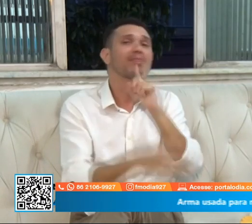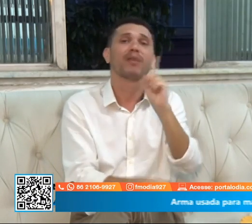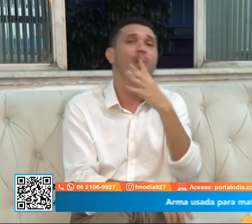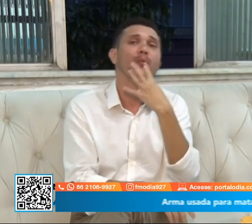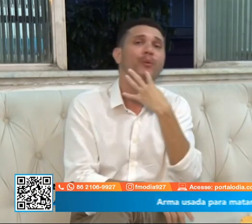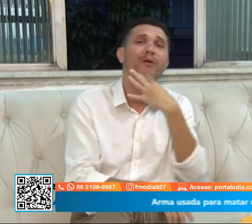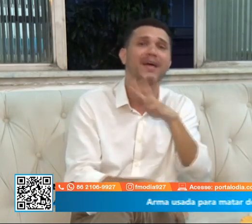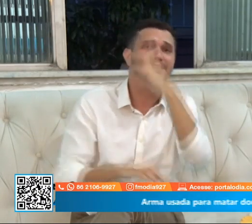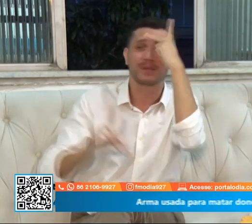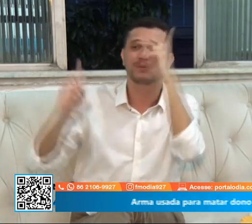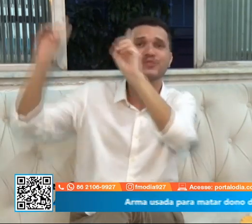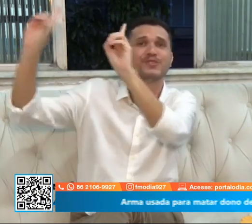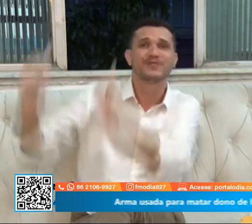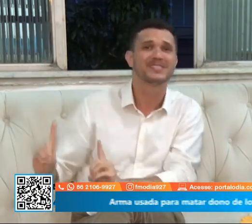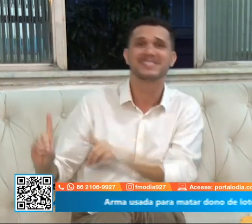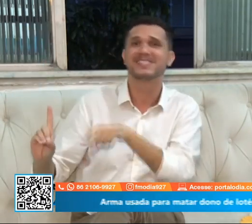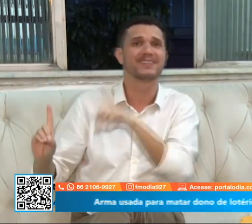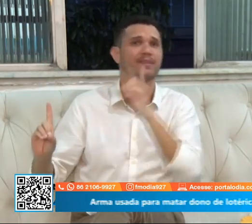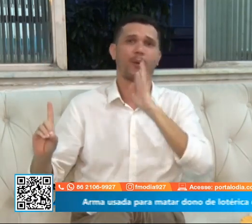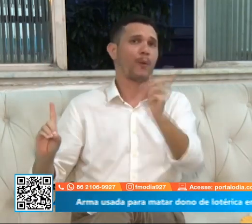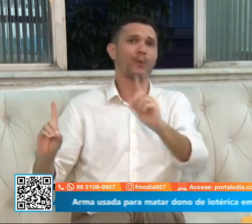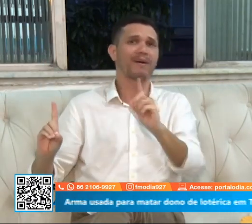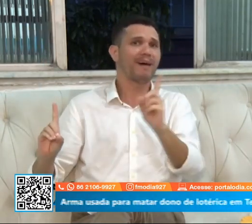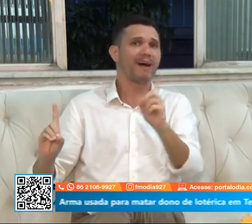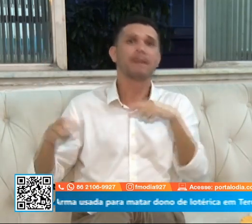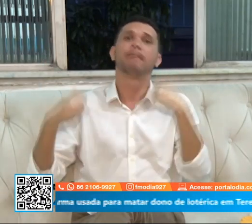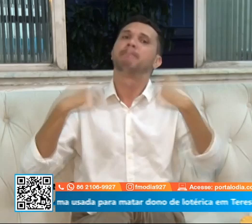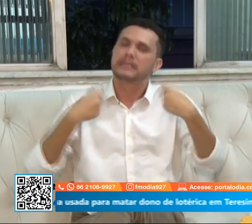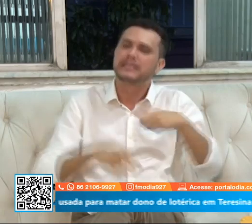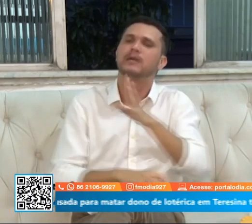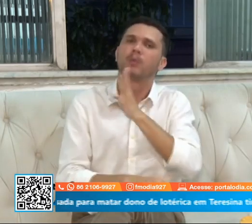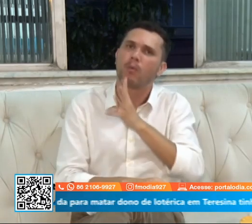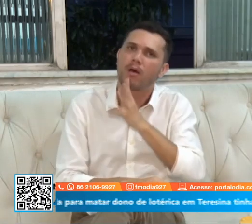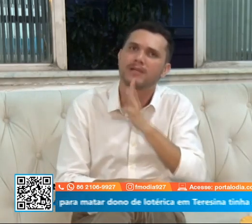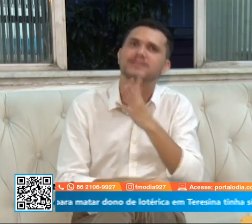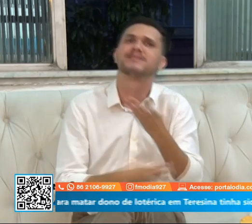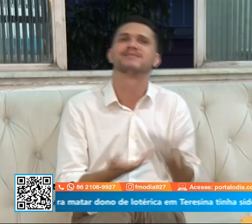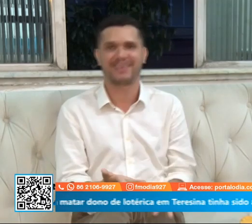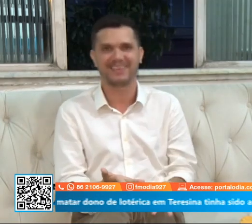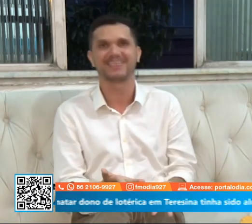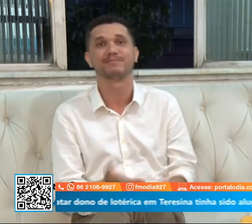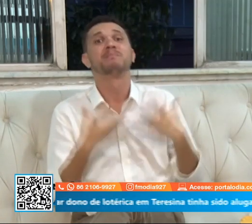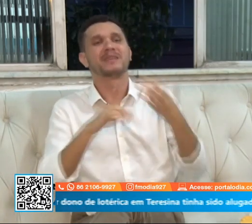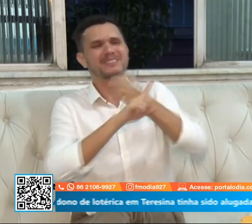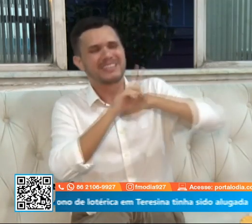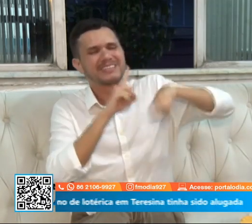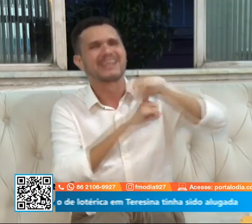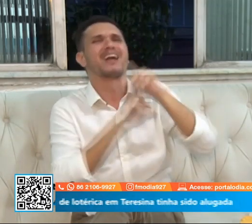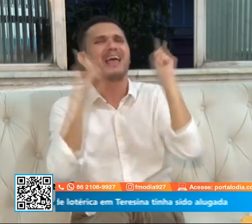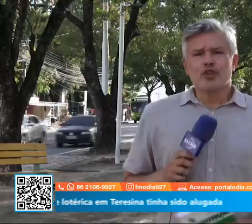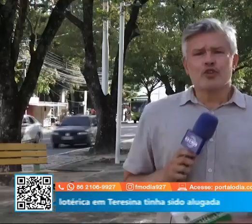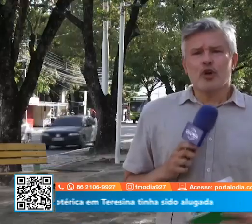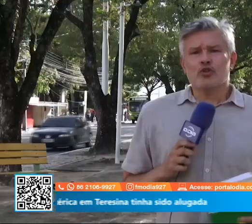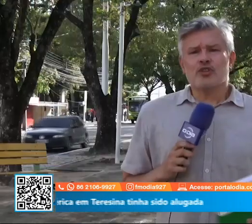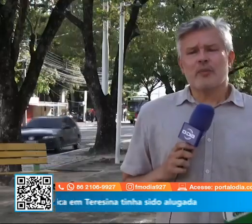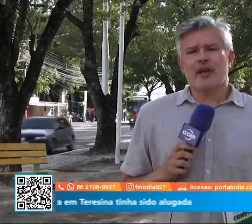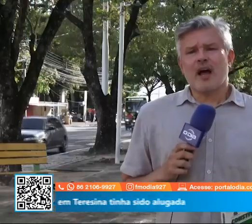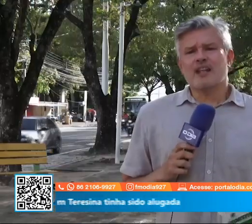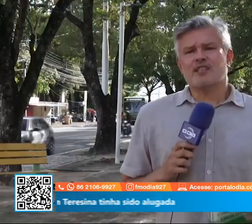pessoas ainda não sabem respeitar, não conhecem os direitos das pessoas com deficiência, mas é preciso conhecer. Todos são